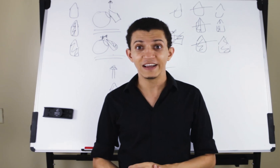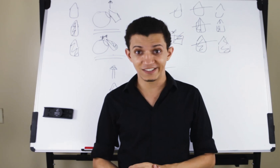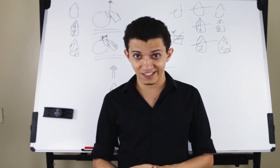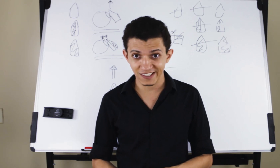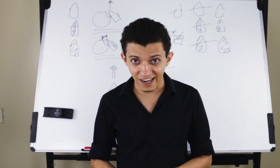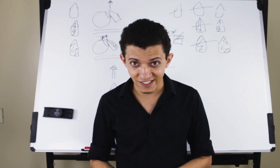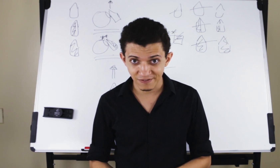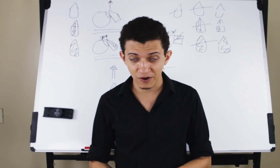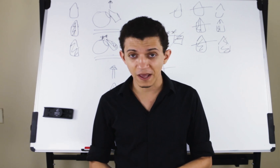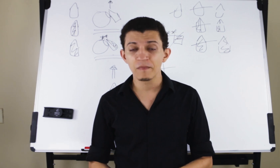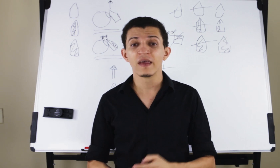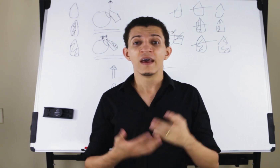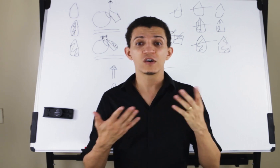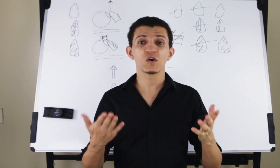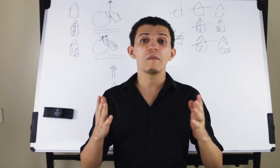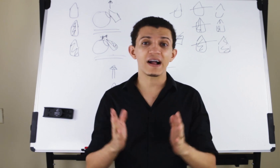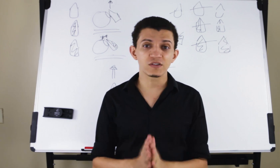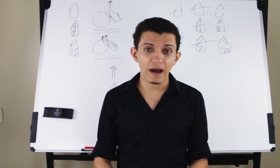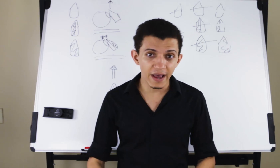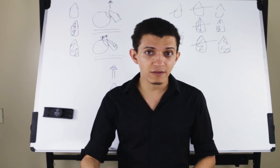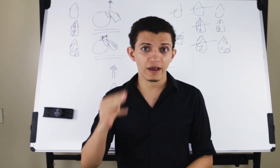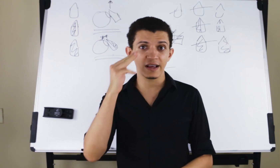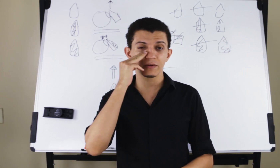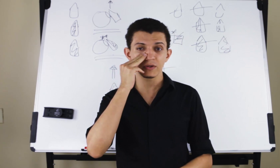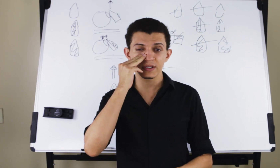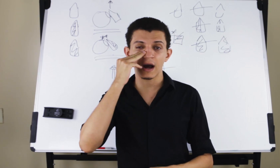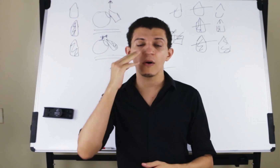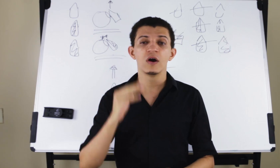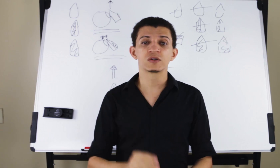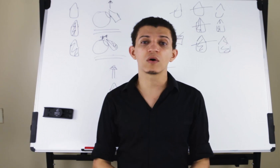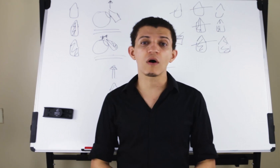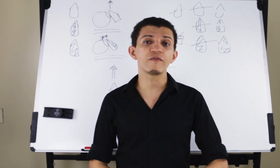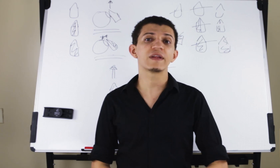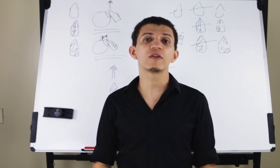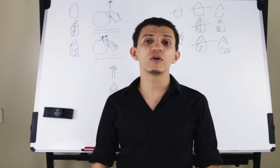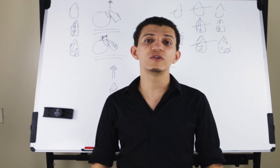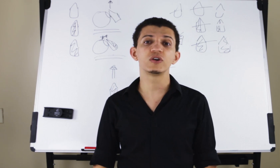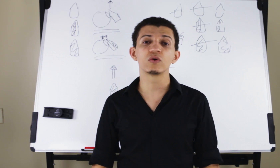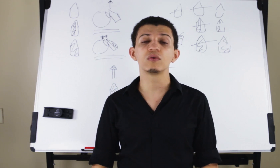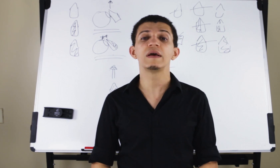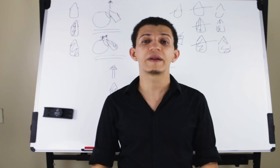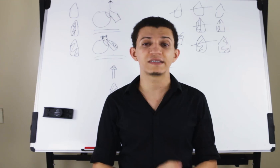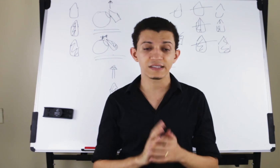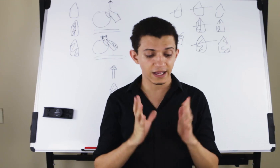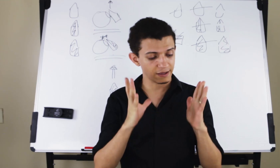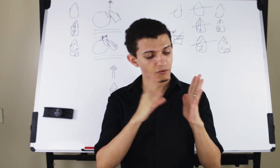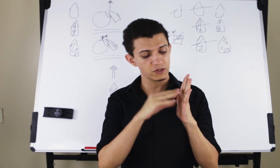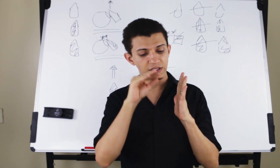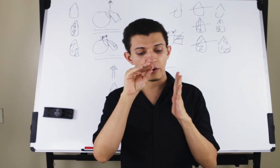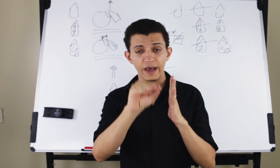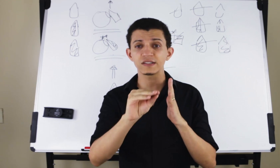de sinais, ok? Eu sou o Madison Barreto, esse é o meu sinal, sou cofundador do Instituto Libras Escrita, cujo sinal é esse,